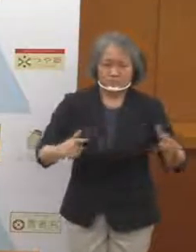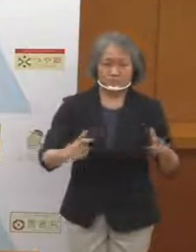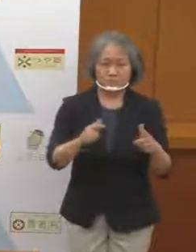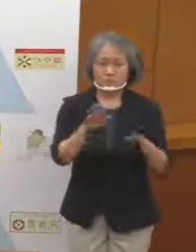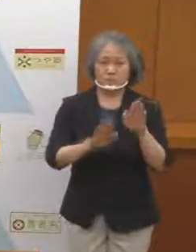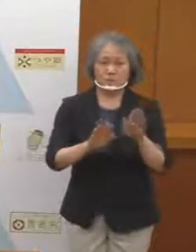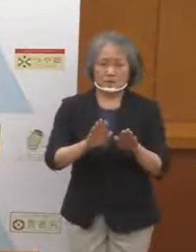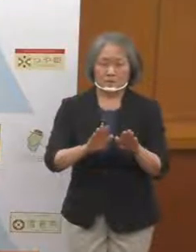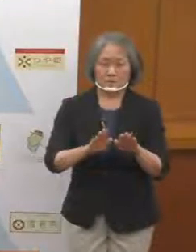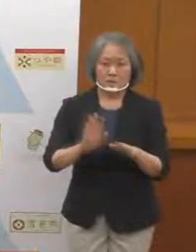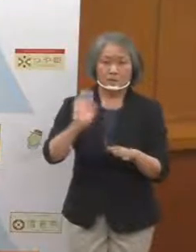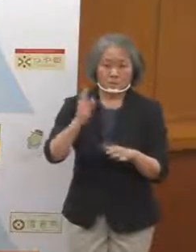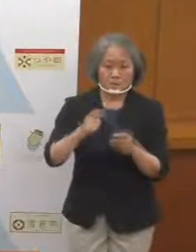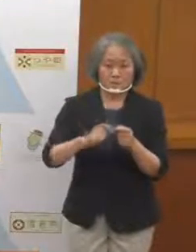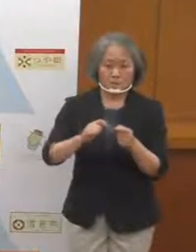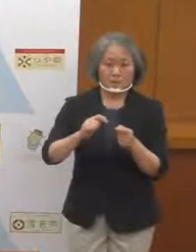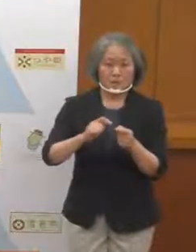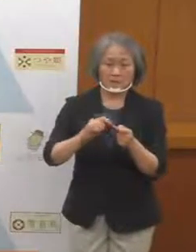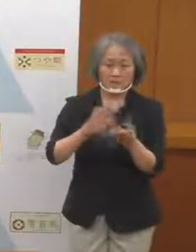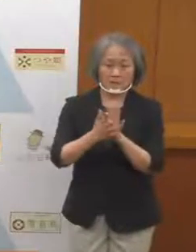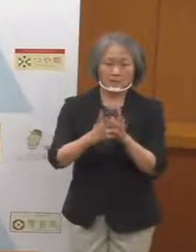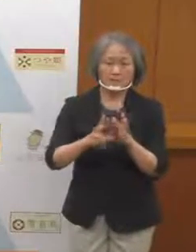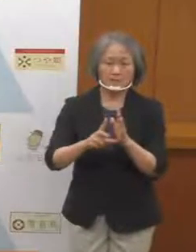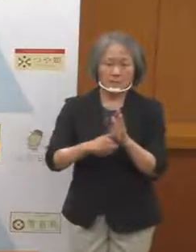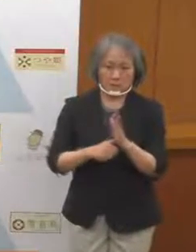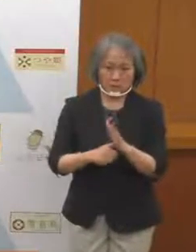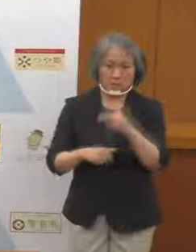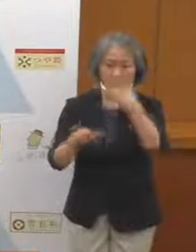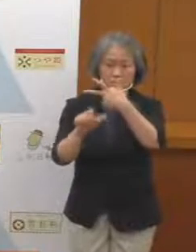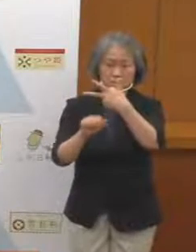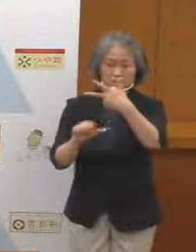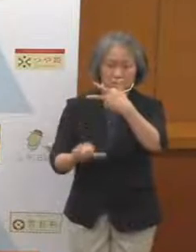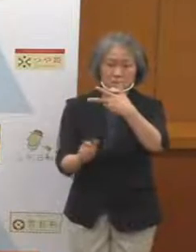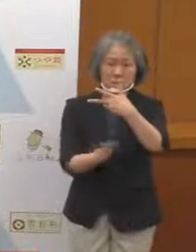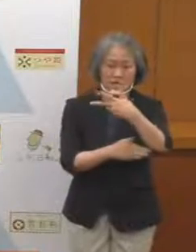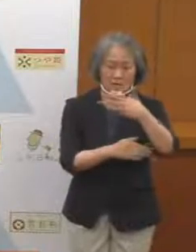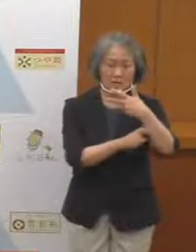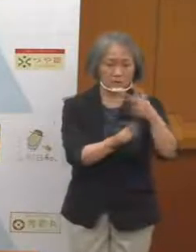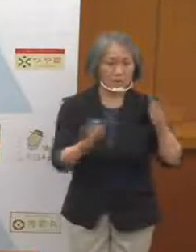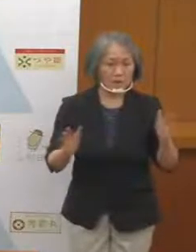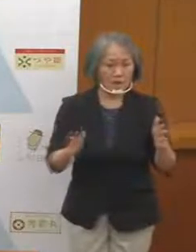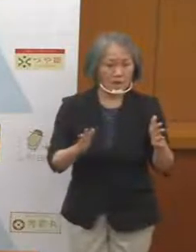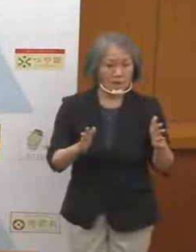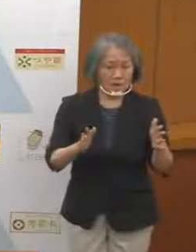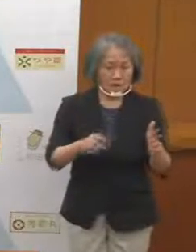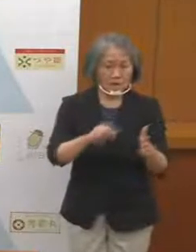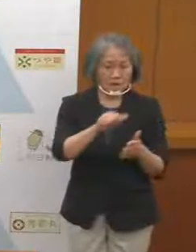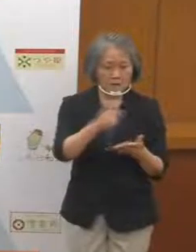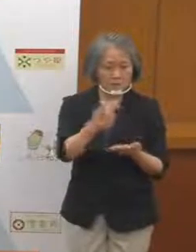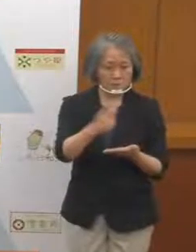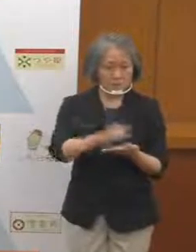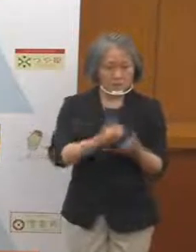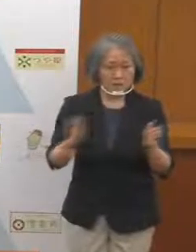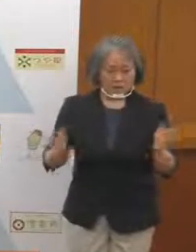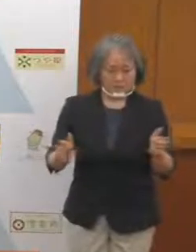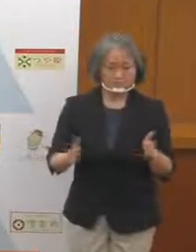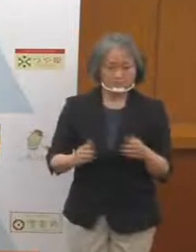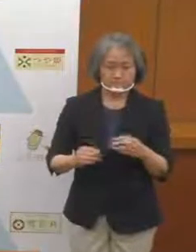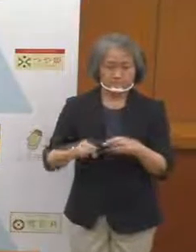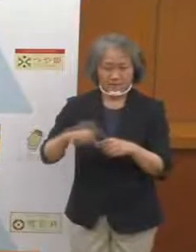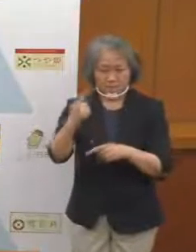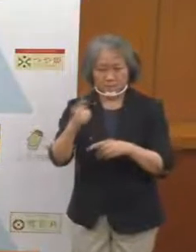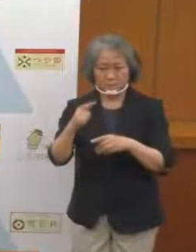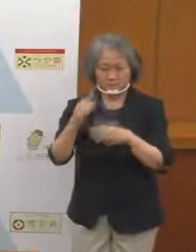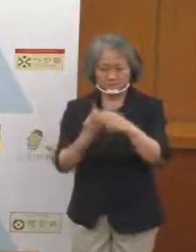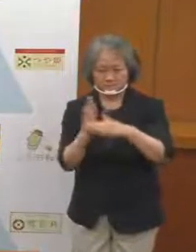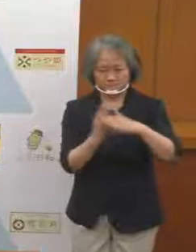感染者数が3桁の日が7月5日から10日まで6日間続いたわけでありますが